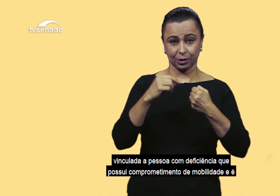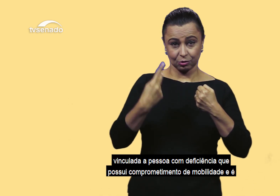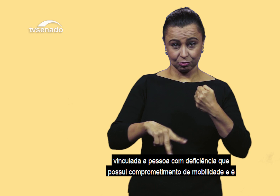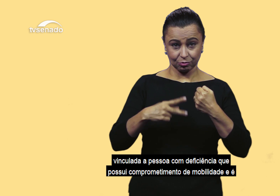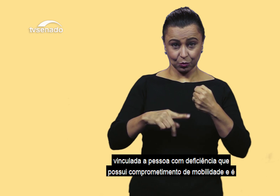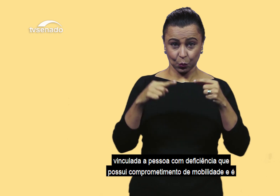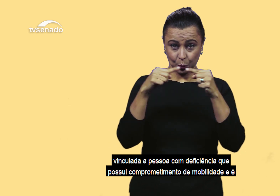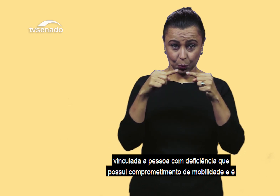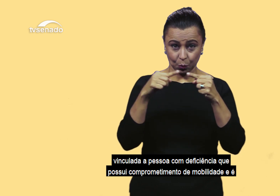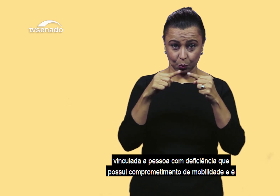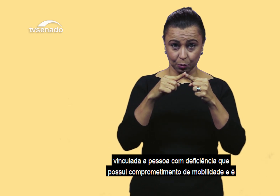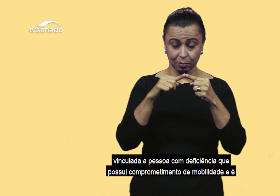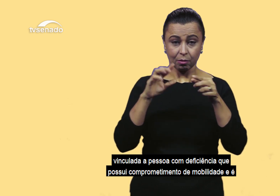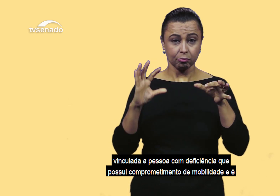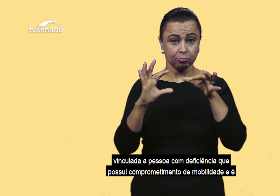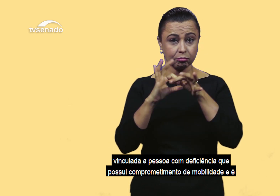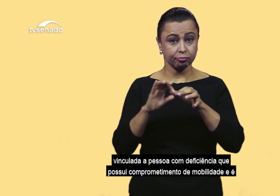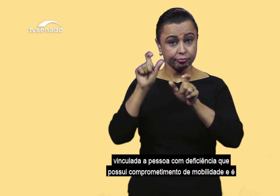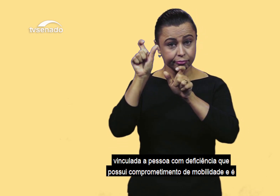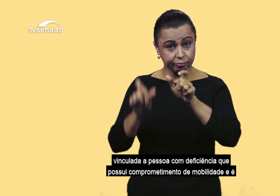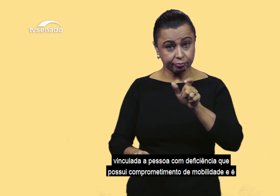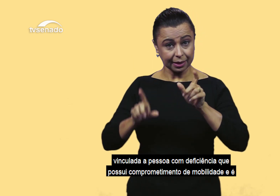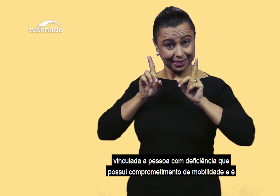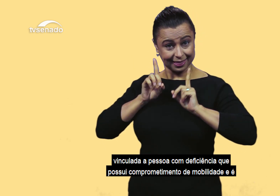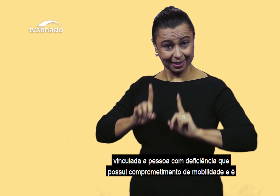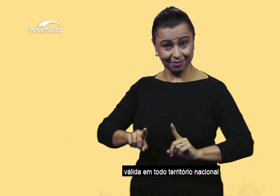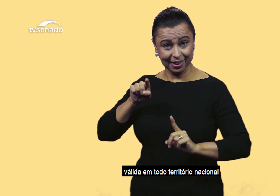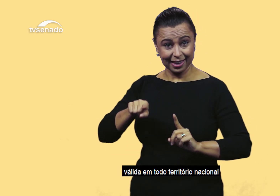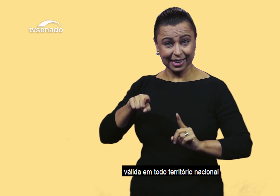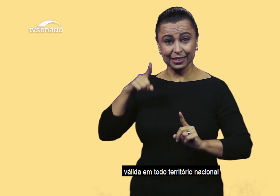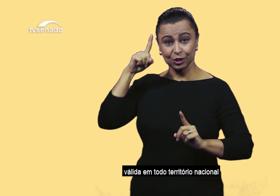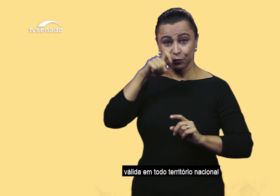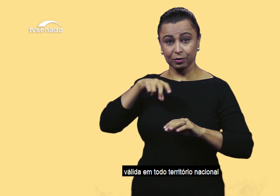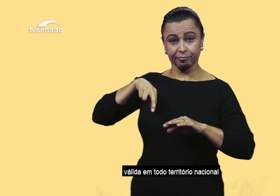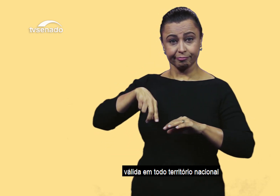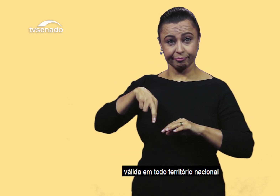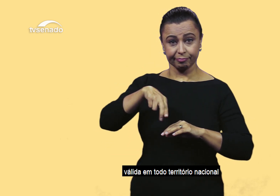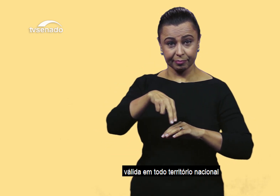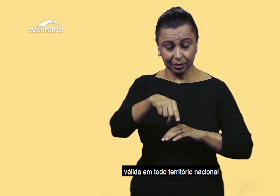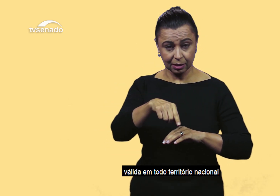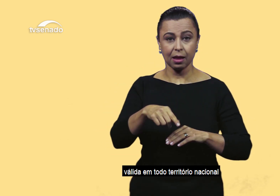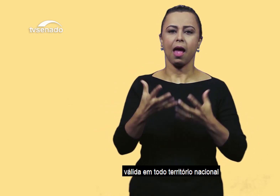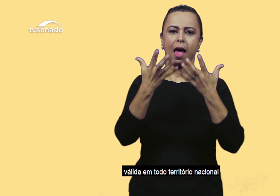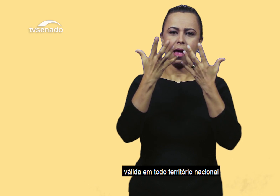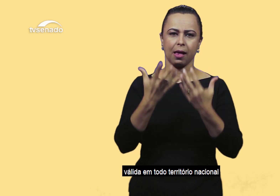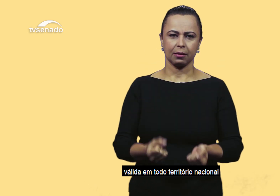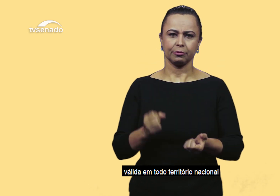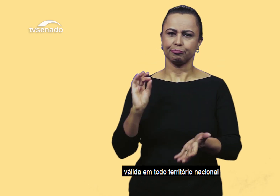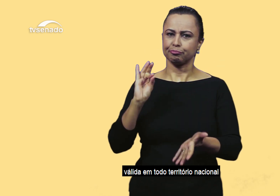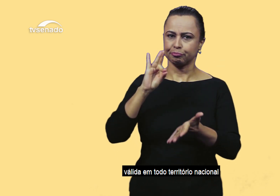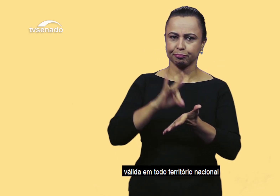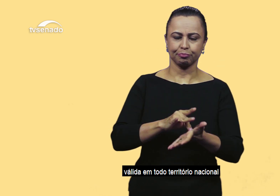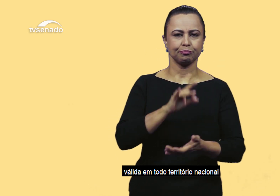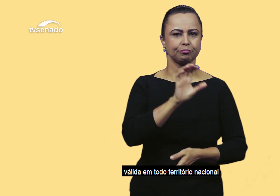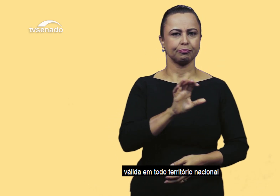deficiência que possui comprometimento de mobilidade e é válida em todo o território nacional